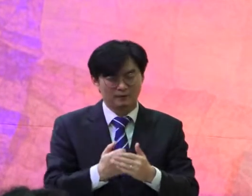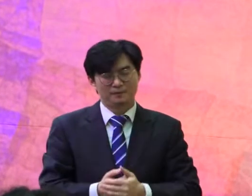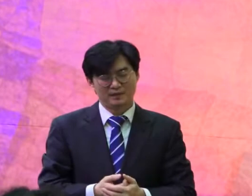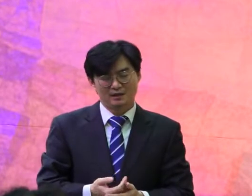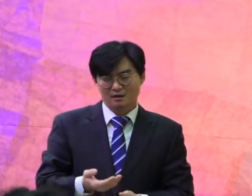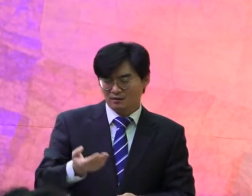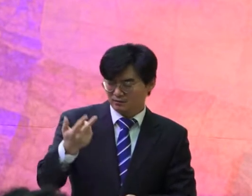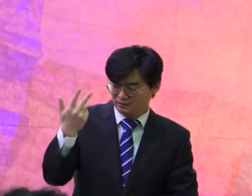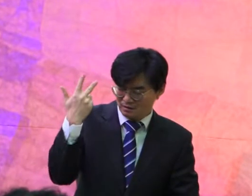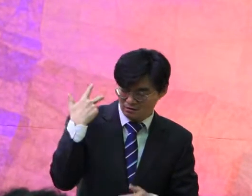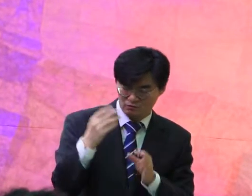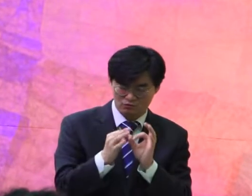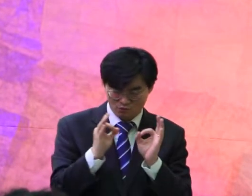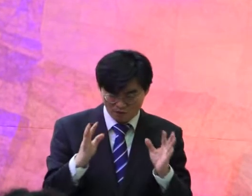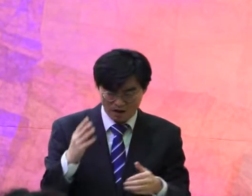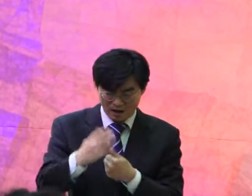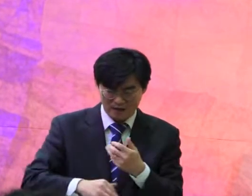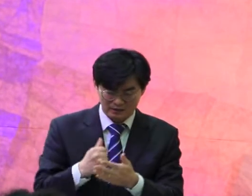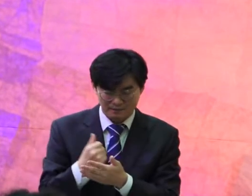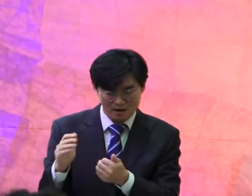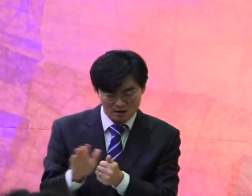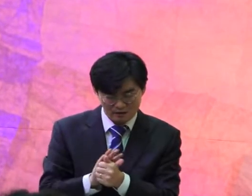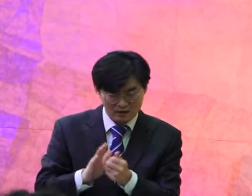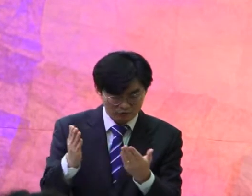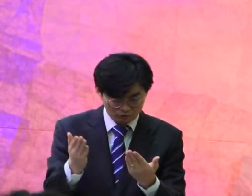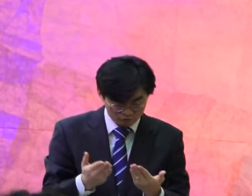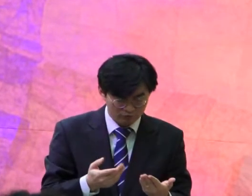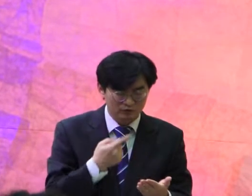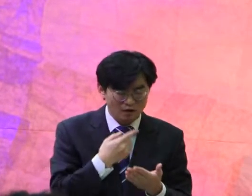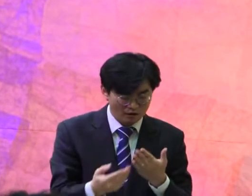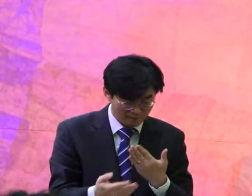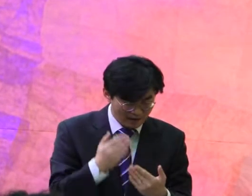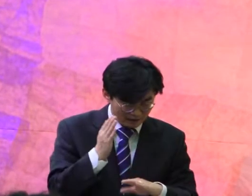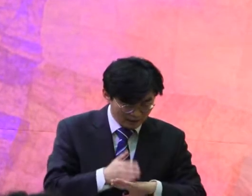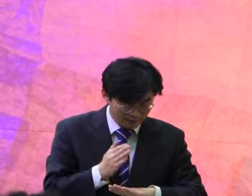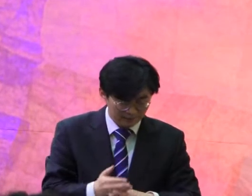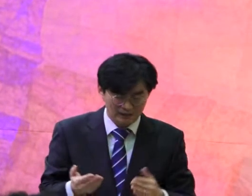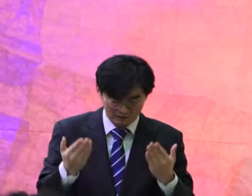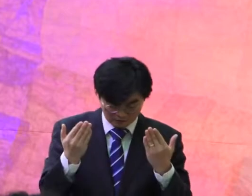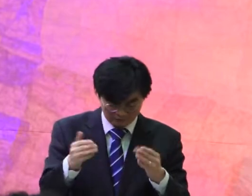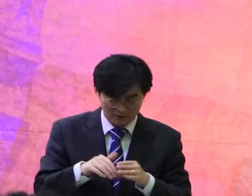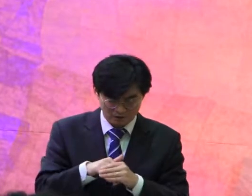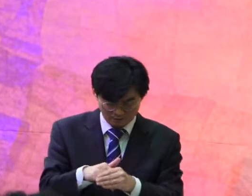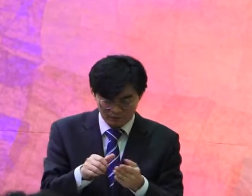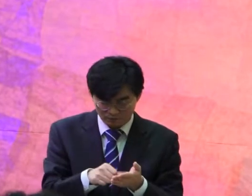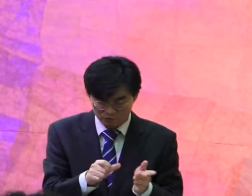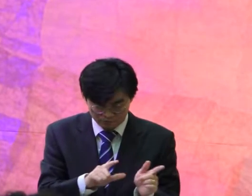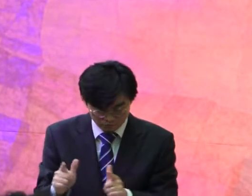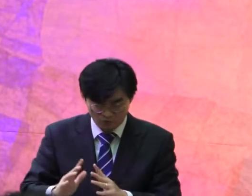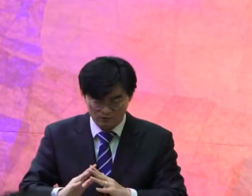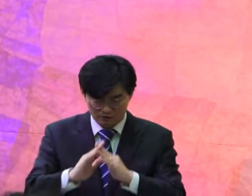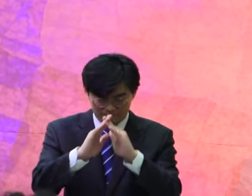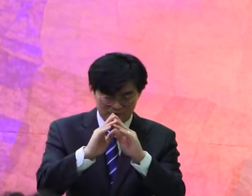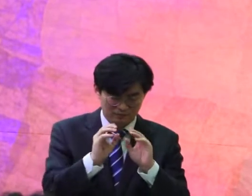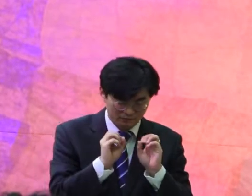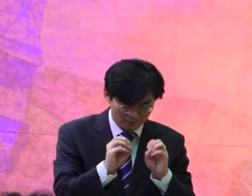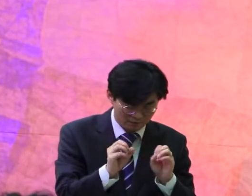주연금을 드리고 감사헌금과 11조와 선교헌금으로 또 건축헌금으로 여러 가지 예물을 주님